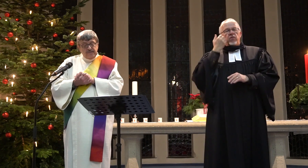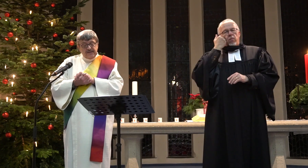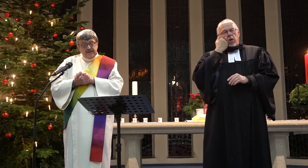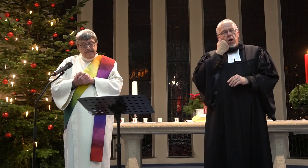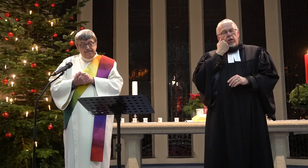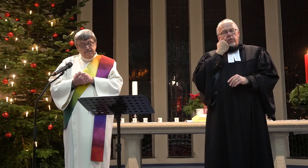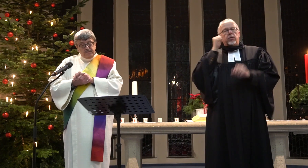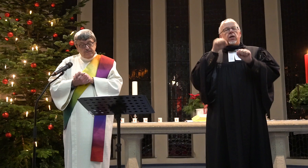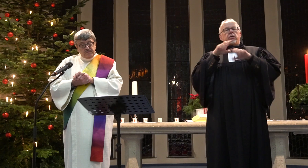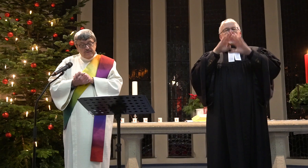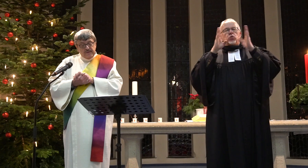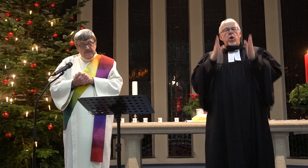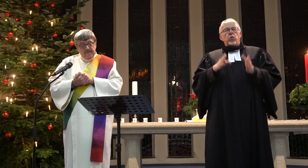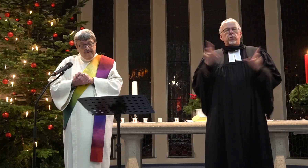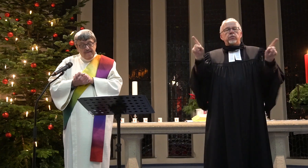Hause mitsingen.